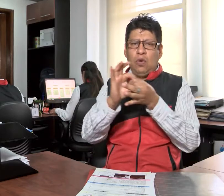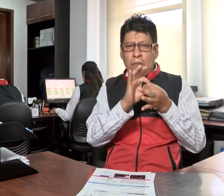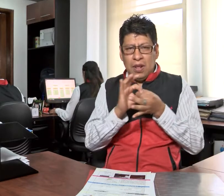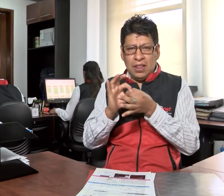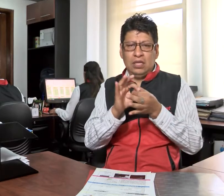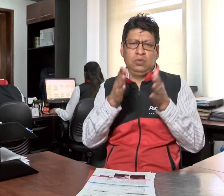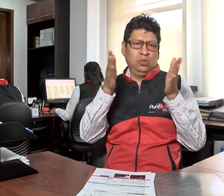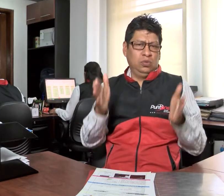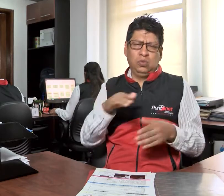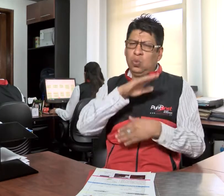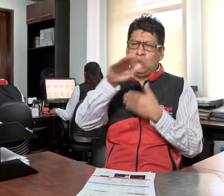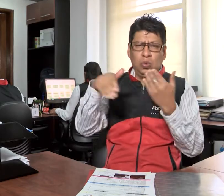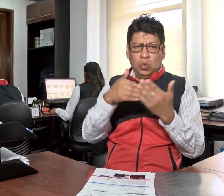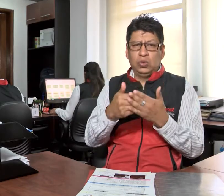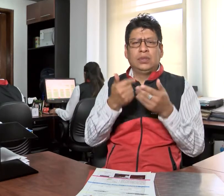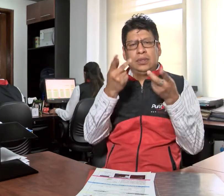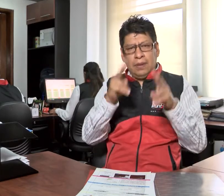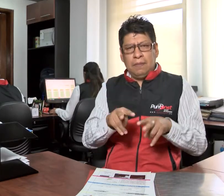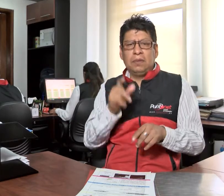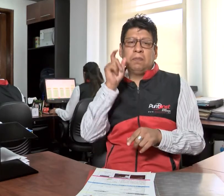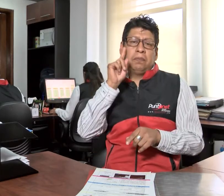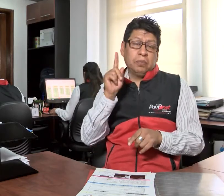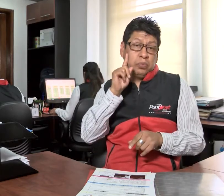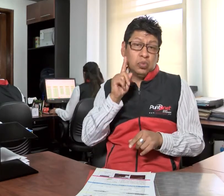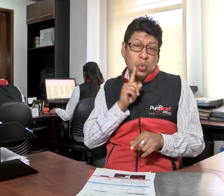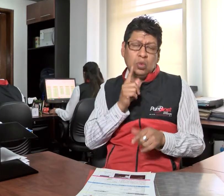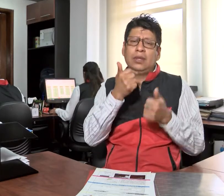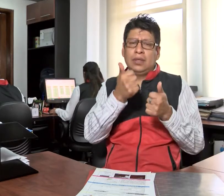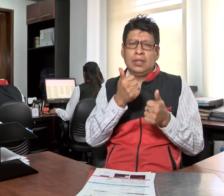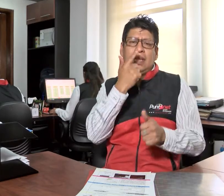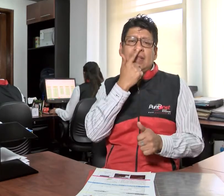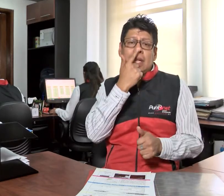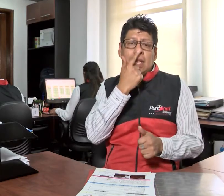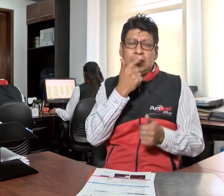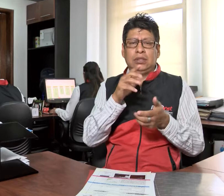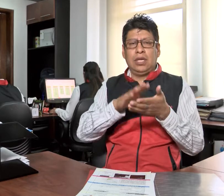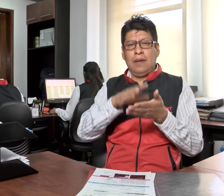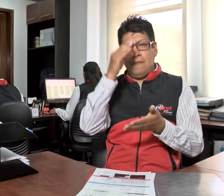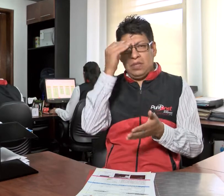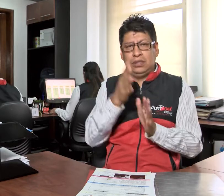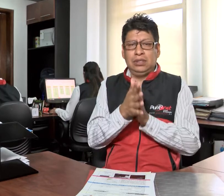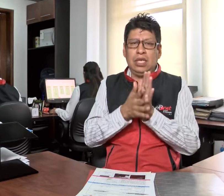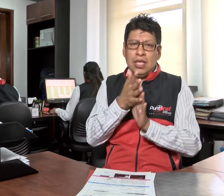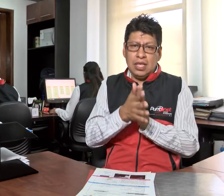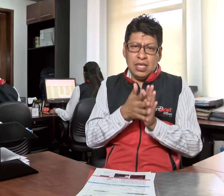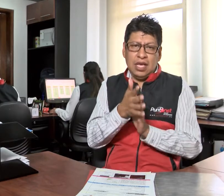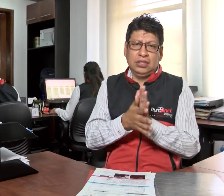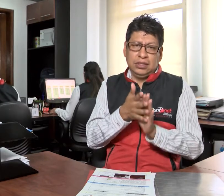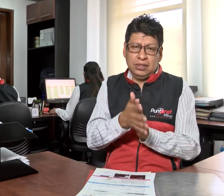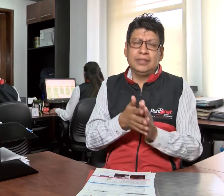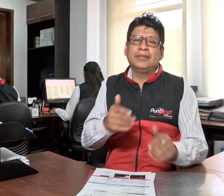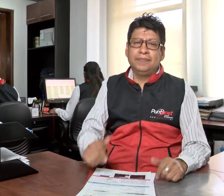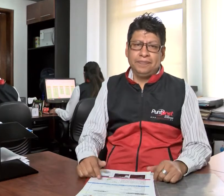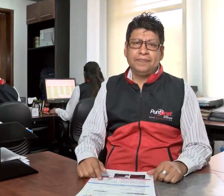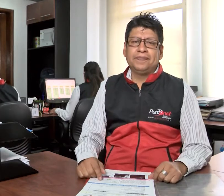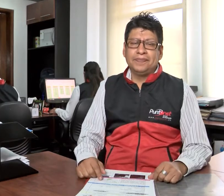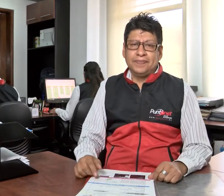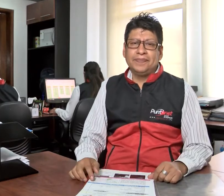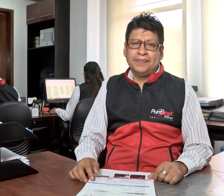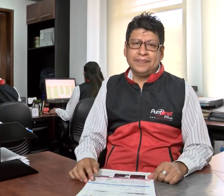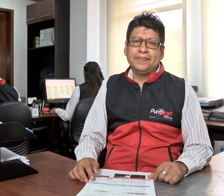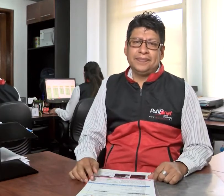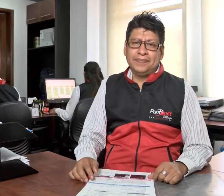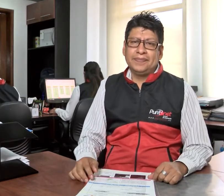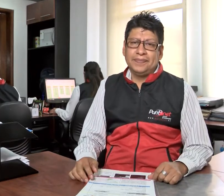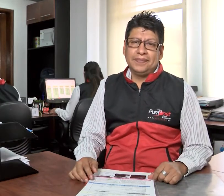también a los profesores de las instituciones educativas a las autoridades y compañeros sería muy bueno que ellos manejen